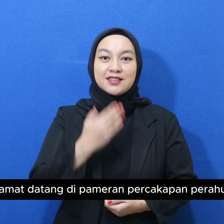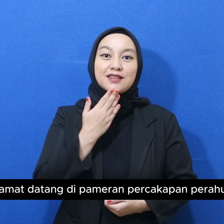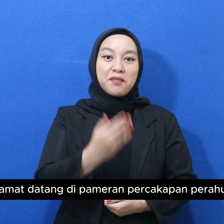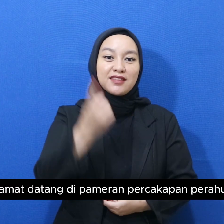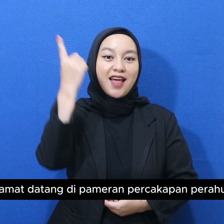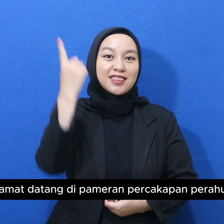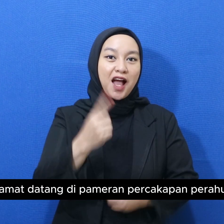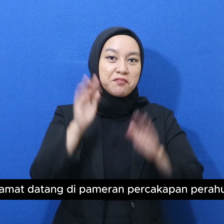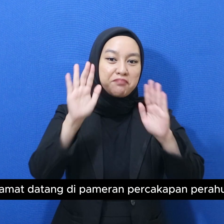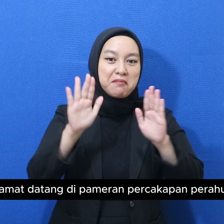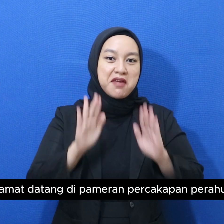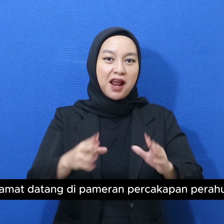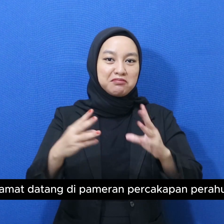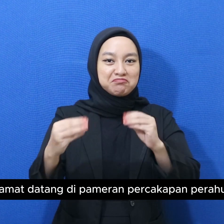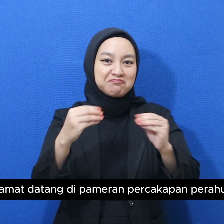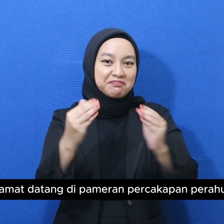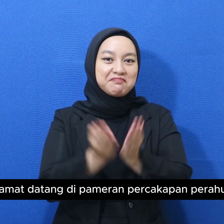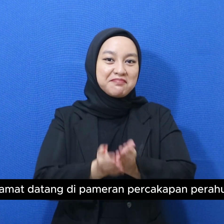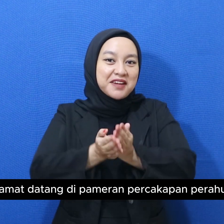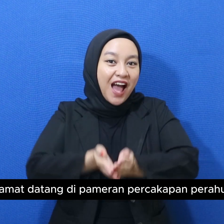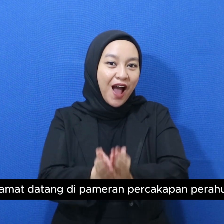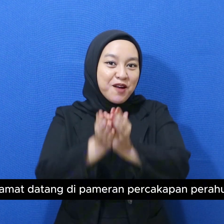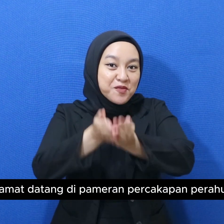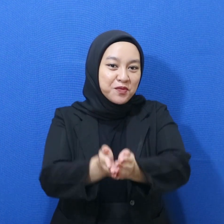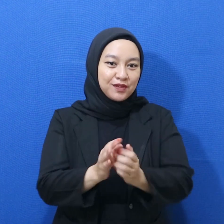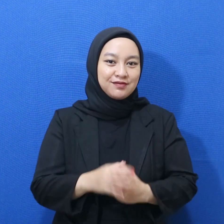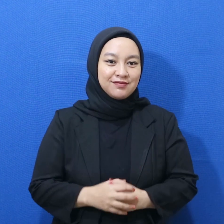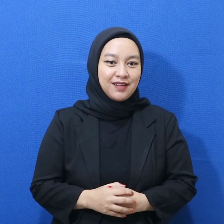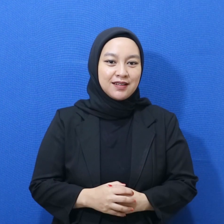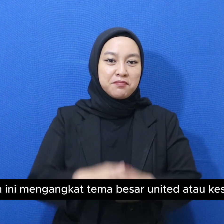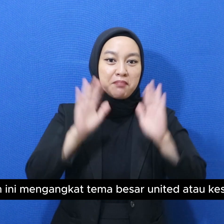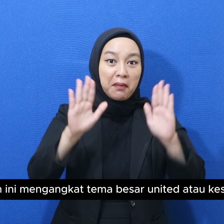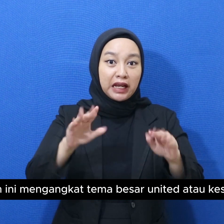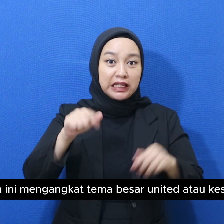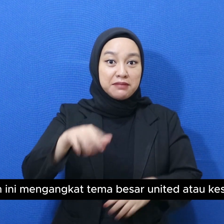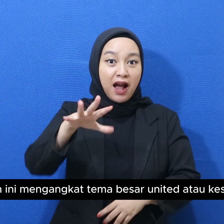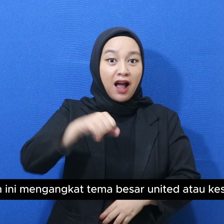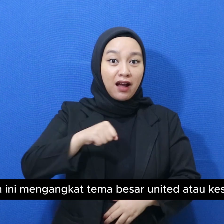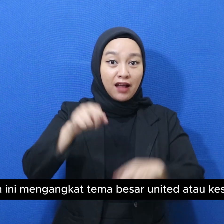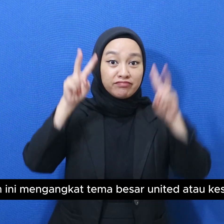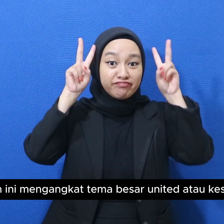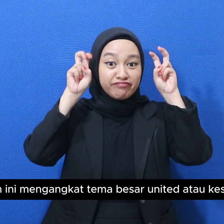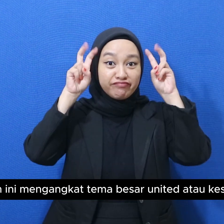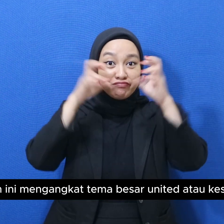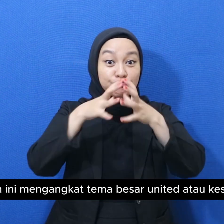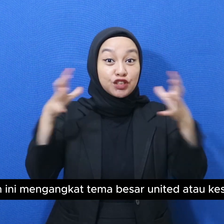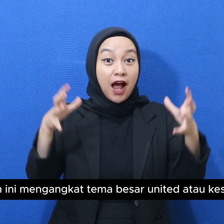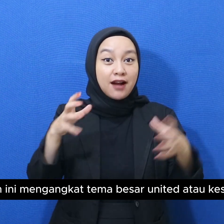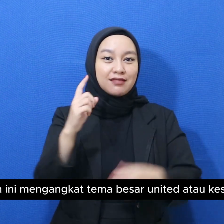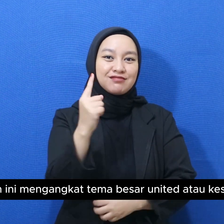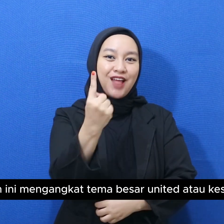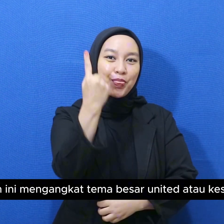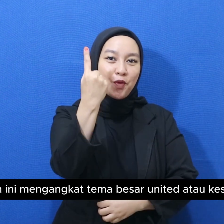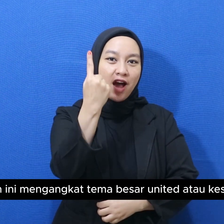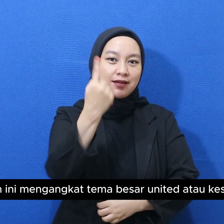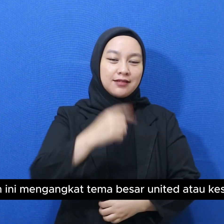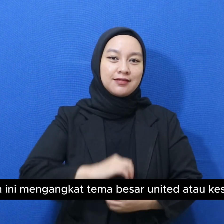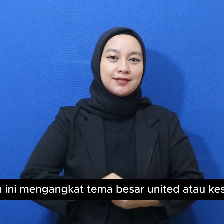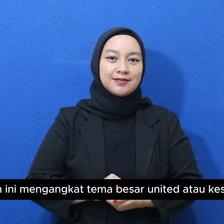Selamat datang di Pameran Percakapan Perahu. Pameran ini mengangkat tema besar Unity atau